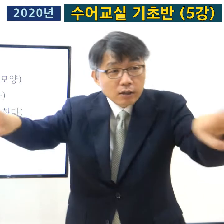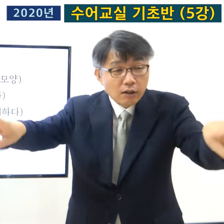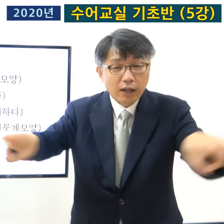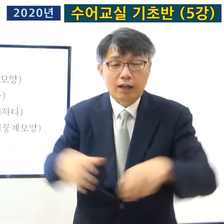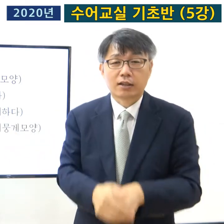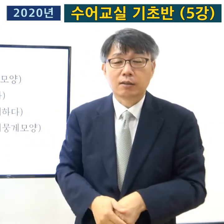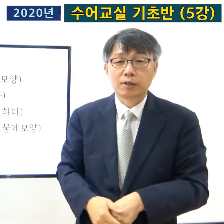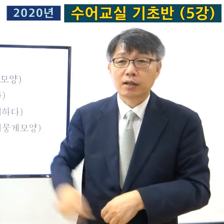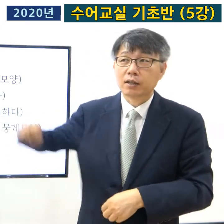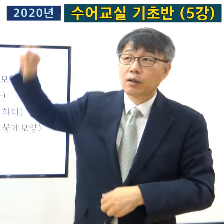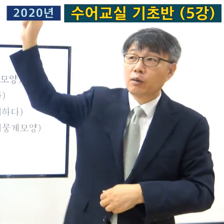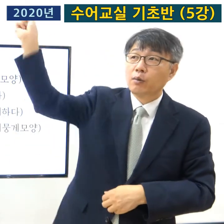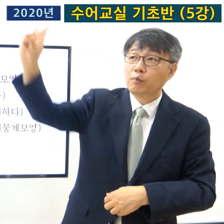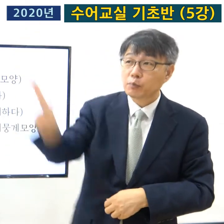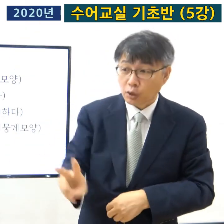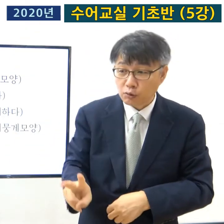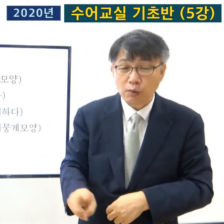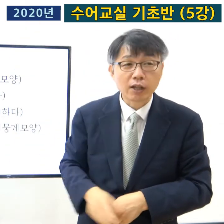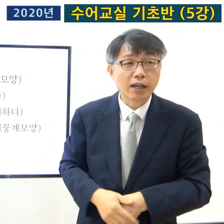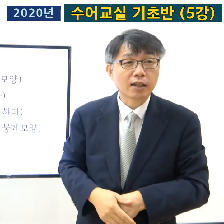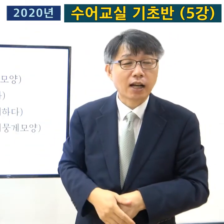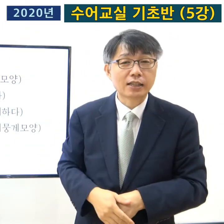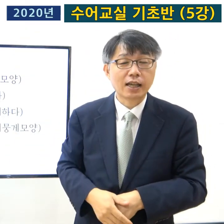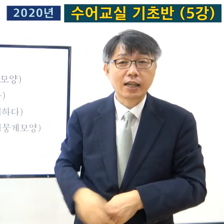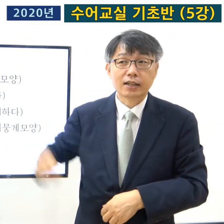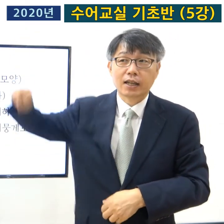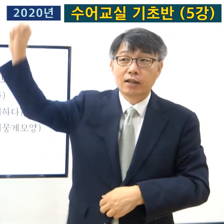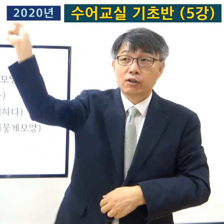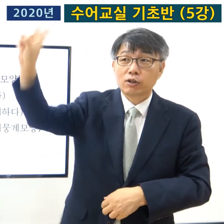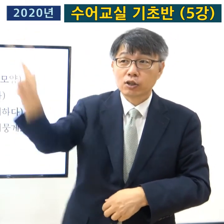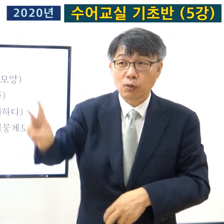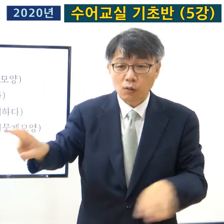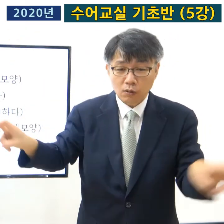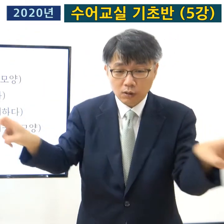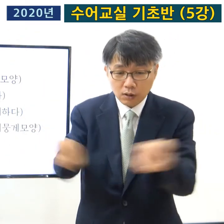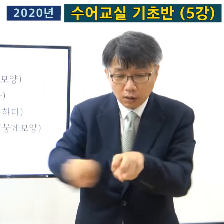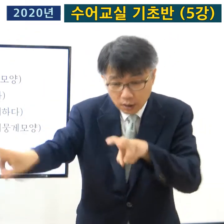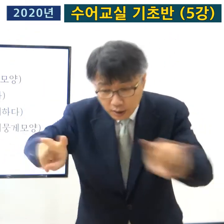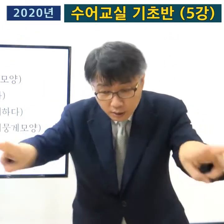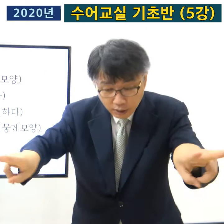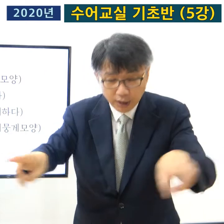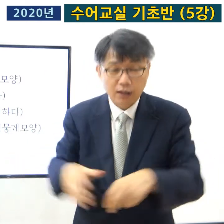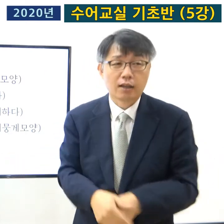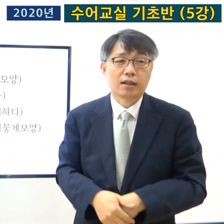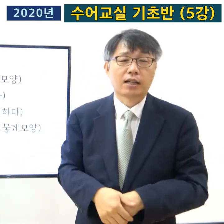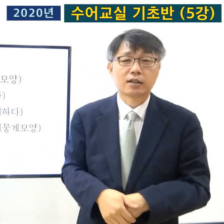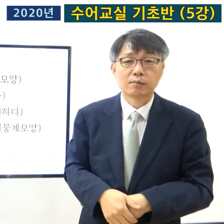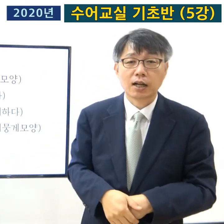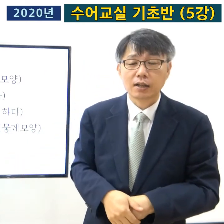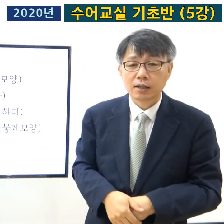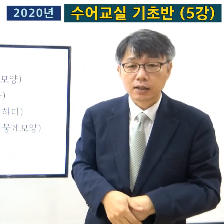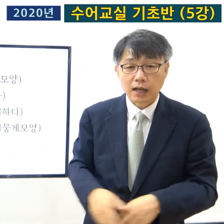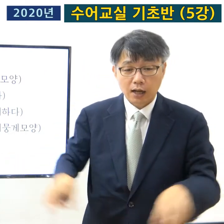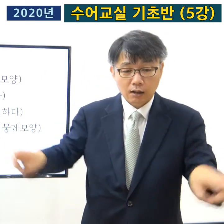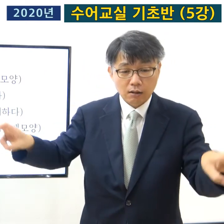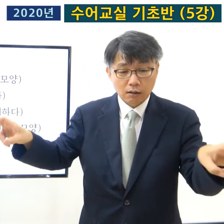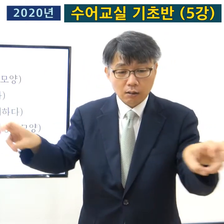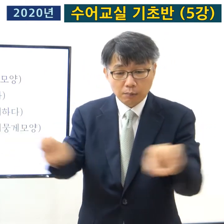이렇게 하는 겁니다. 천둥 번개 할 때 이렇게 치고 이렇게 가는 겁니다. 자,